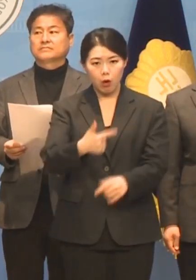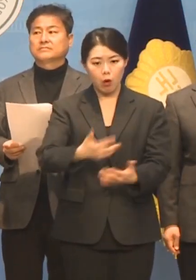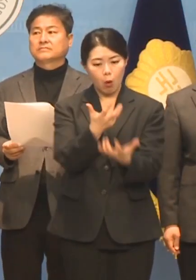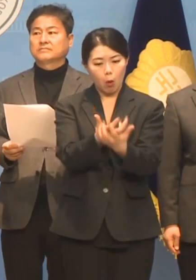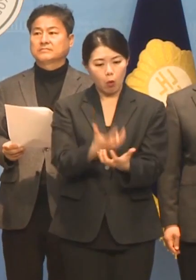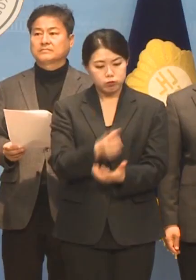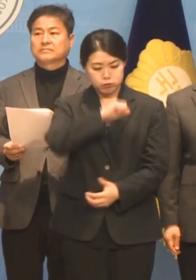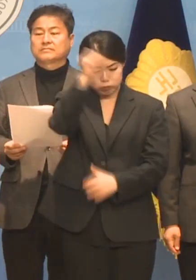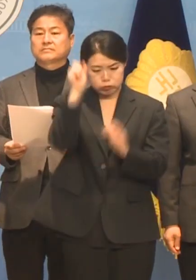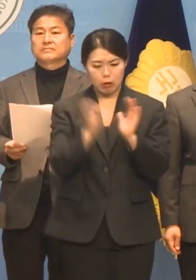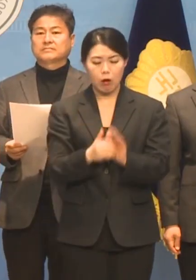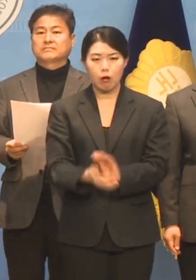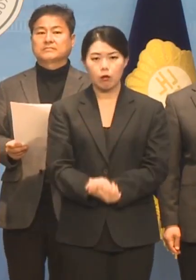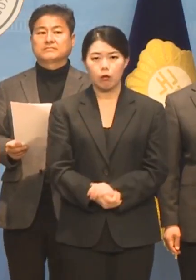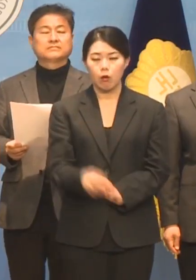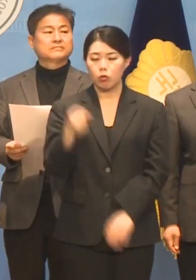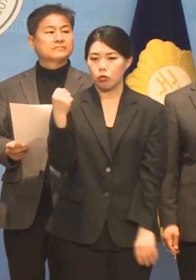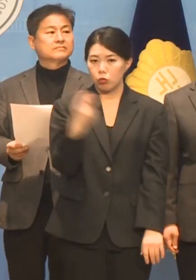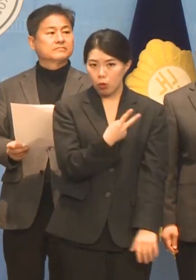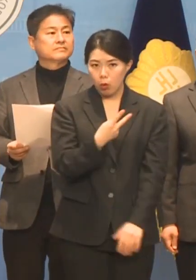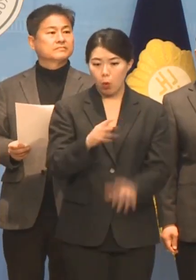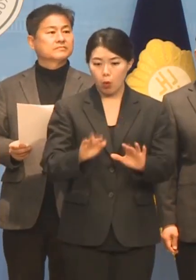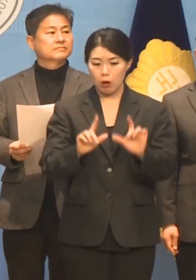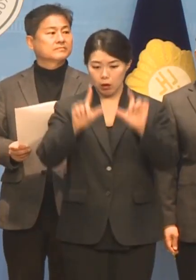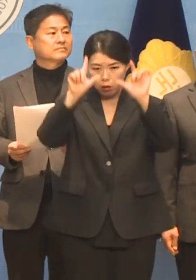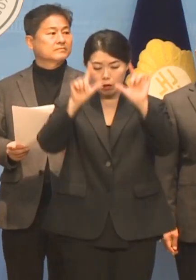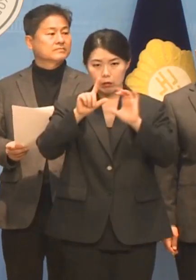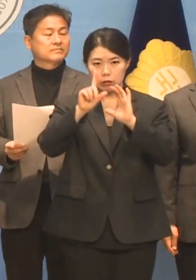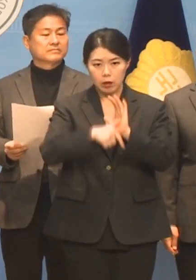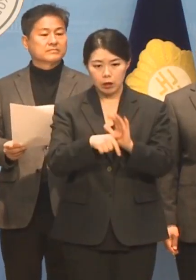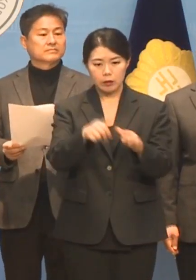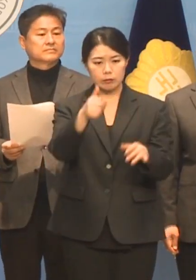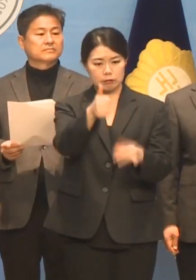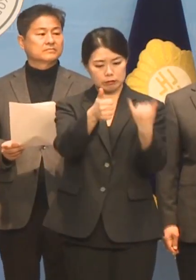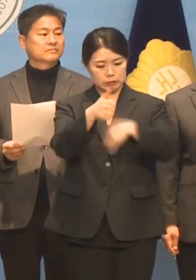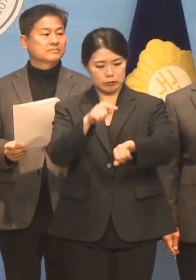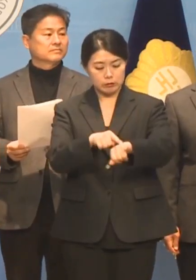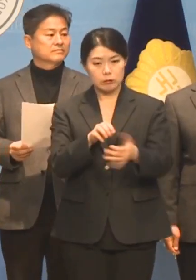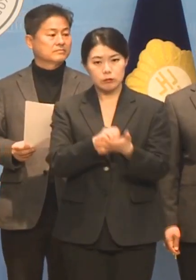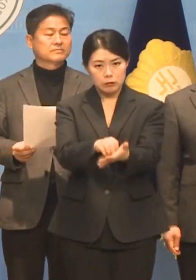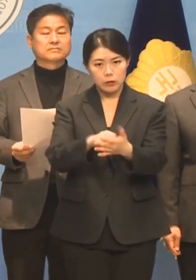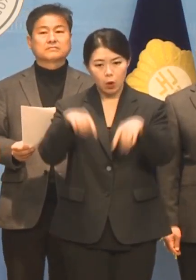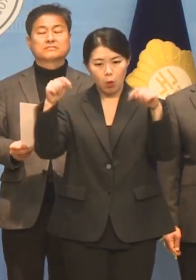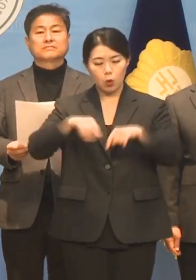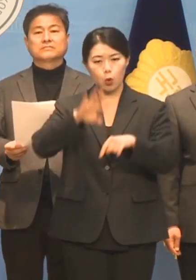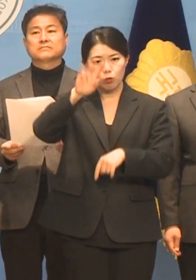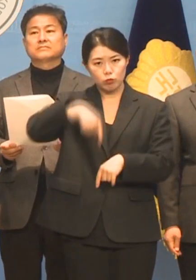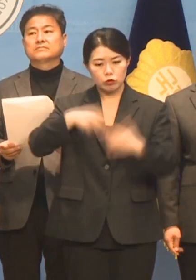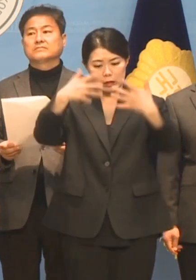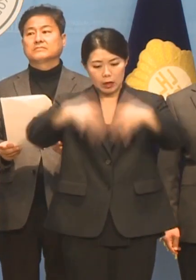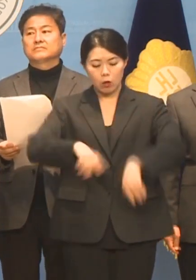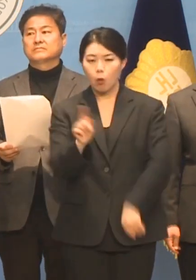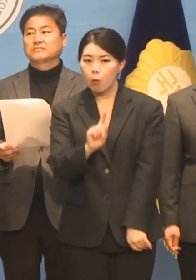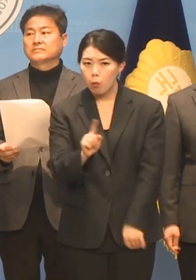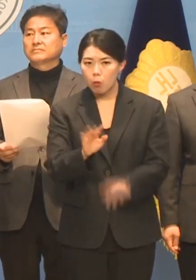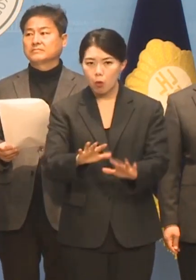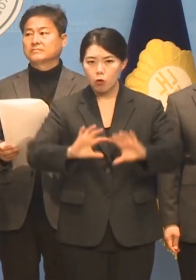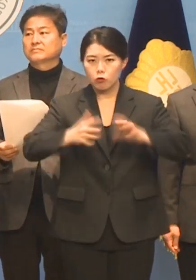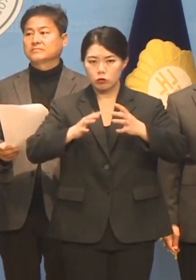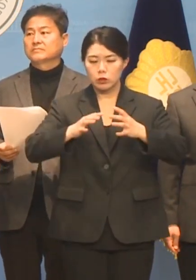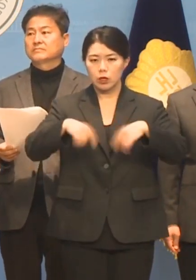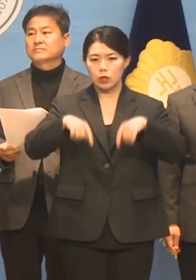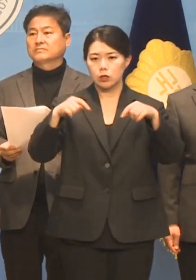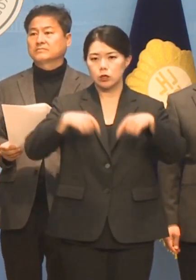전형을 무사히 통과한 것입니다. 또한 올해 초 심 총장의 딸이 지원한 외교부 공무직의 자격요건인 국제정치